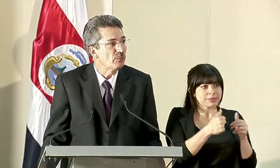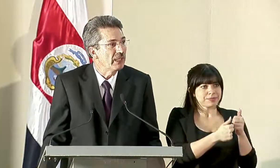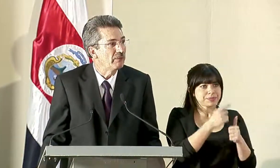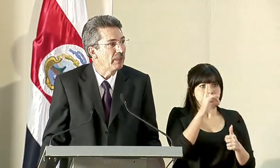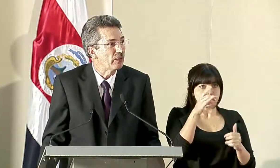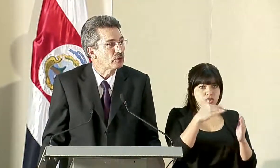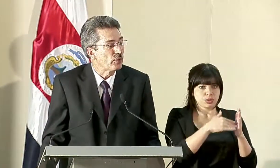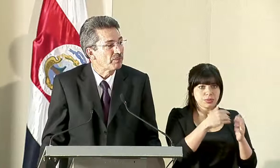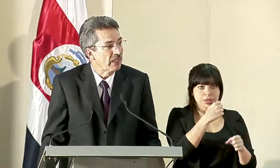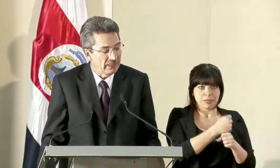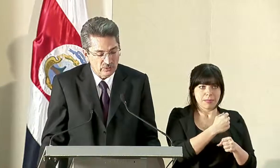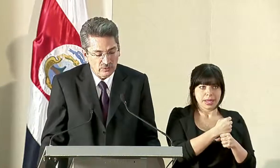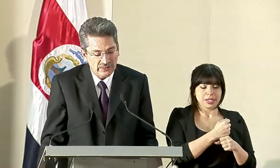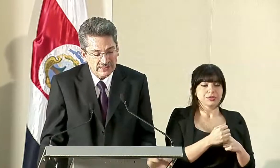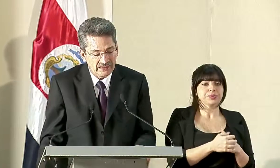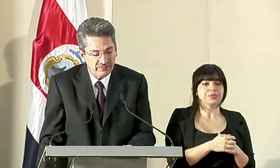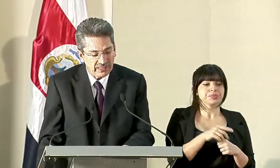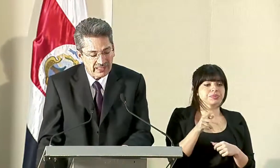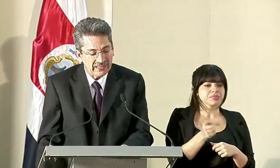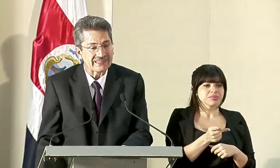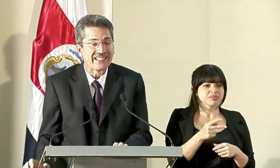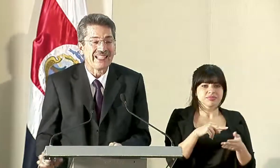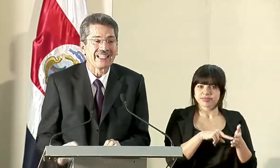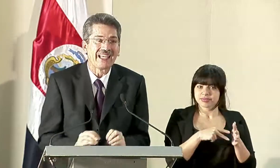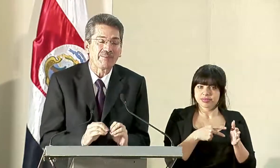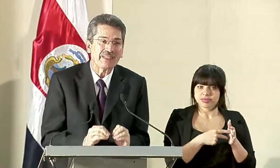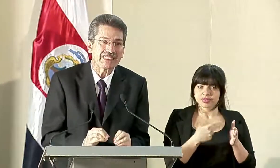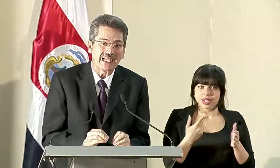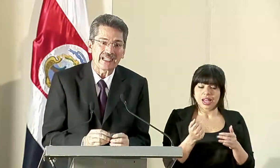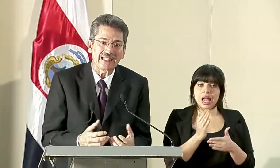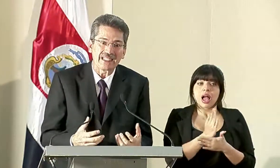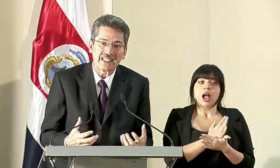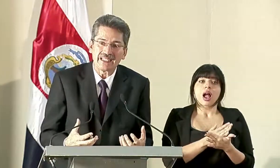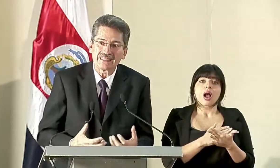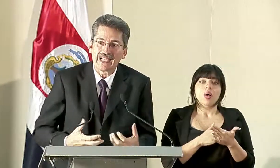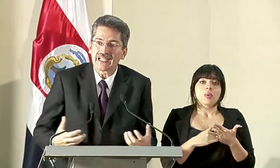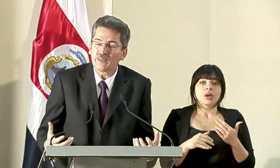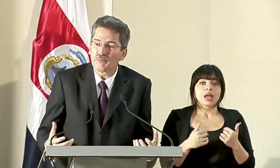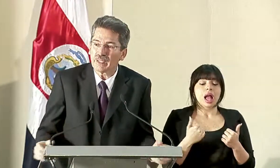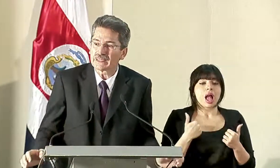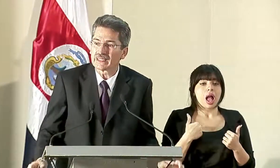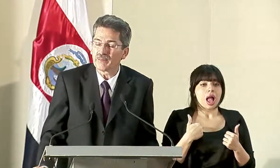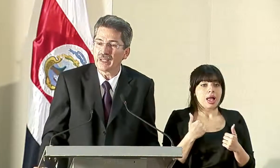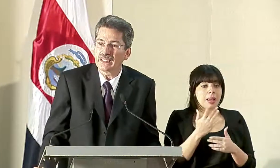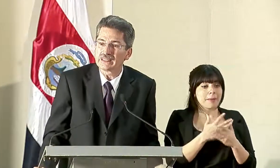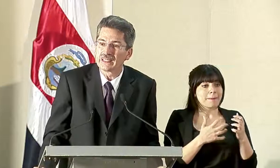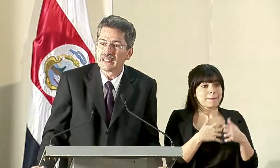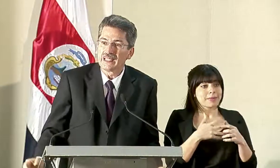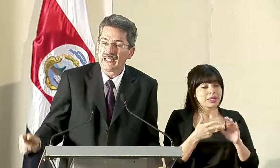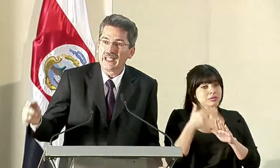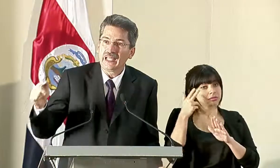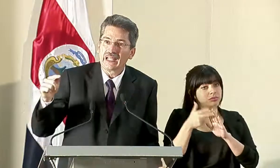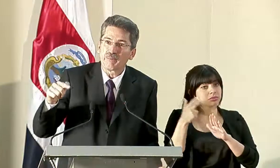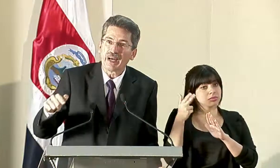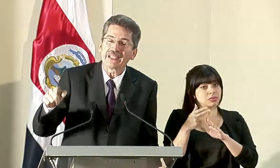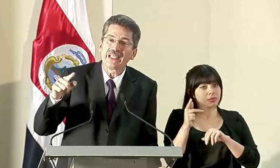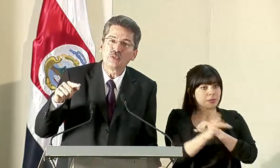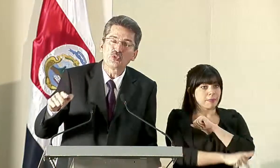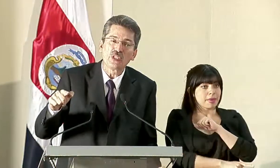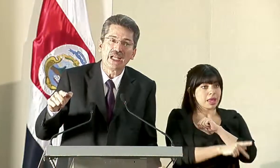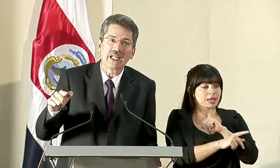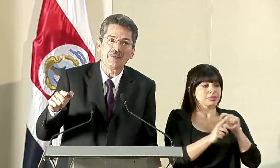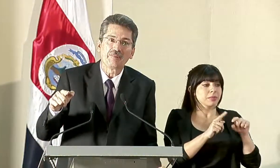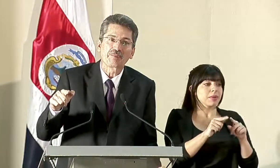más de 8.000 empleos. Esto lo que significa es que a pesar de que se han ido empresas del país en la